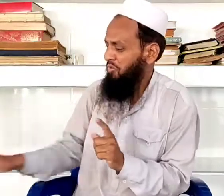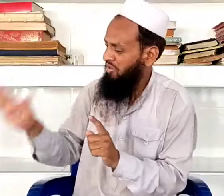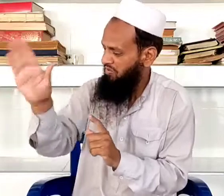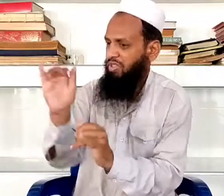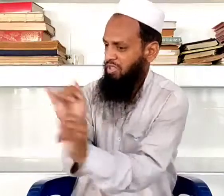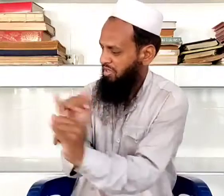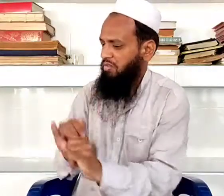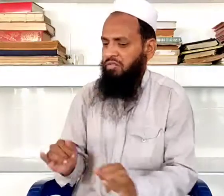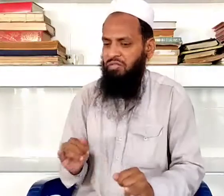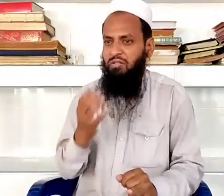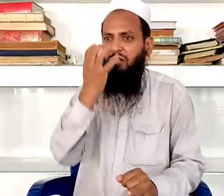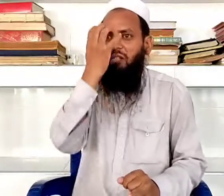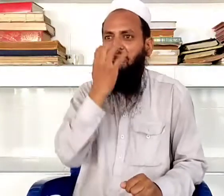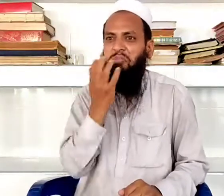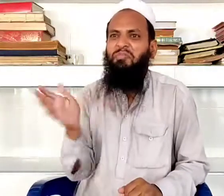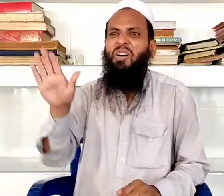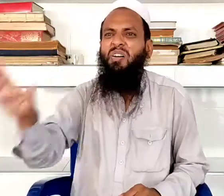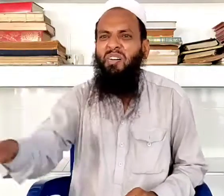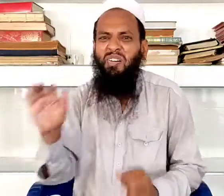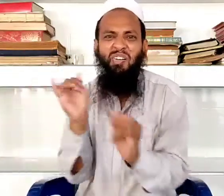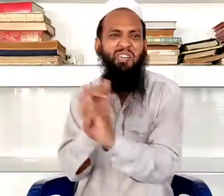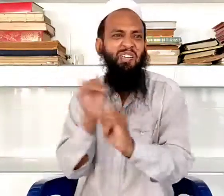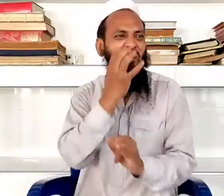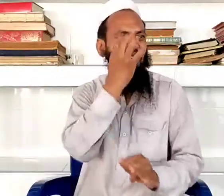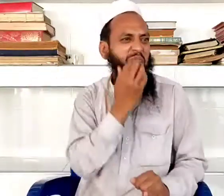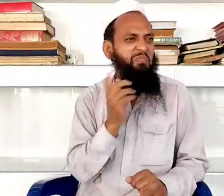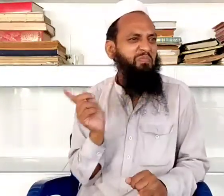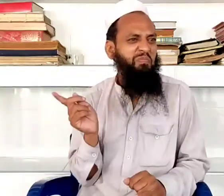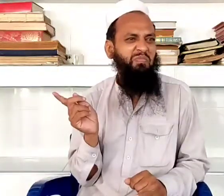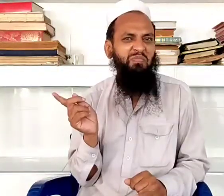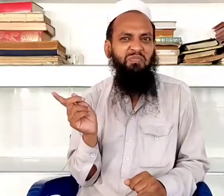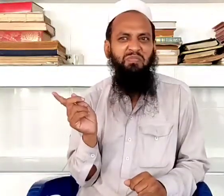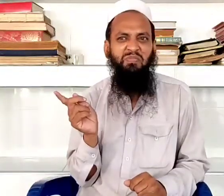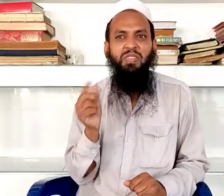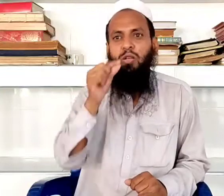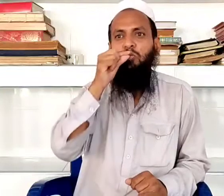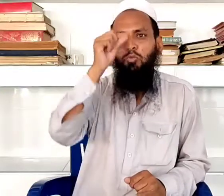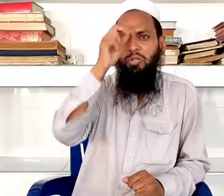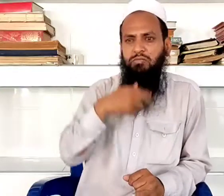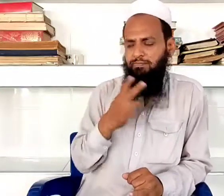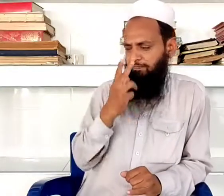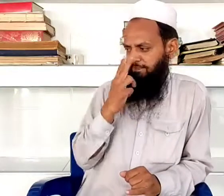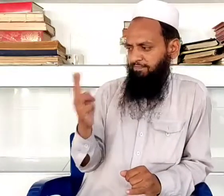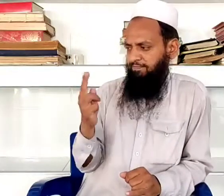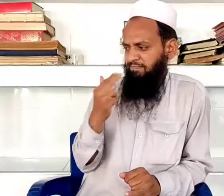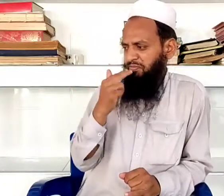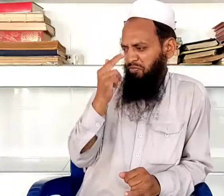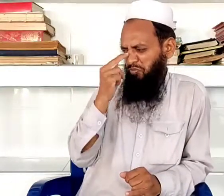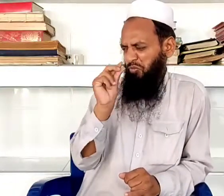کردیا ہویا تشکی کردیا ہویا حوصلہ افزائی کردیا ہویا جناب علی